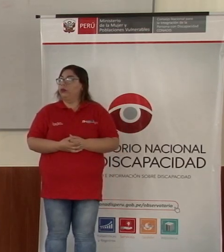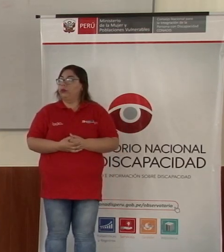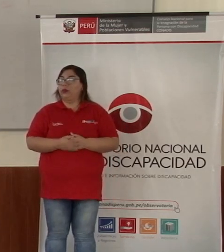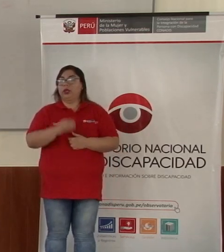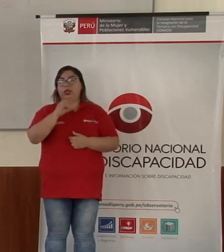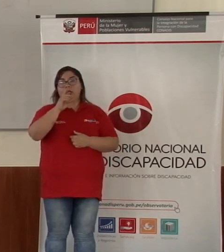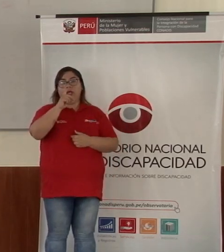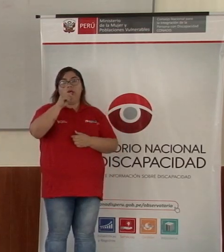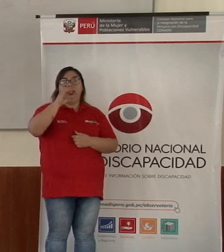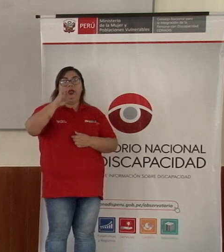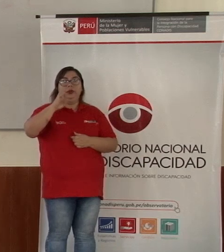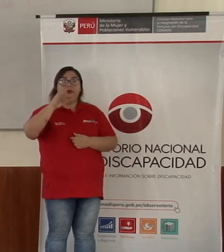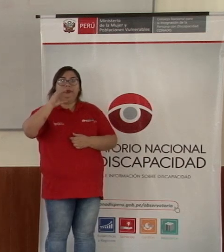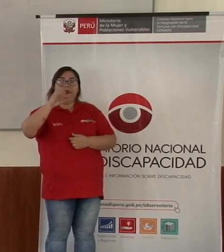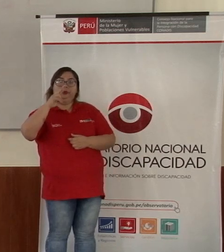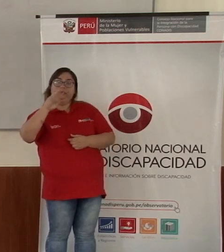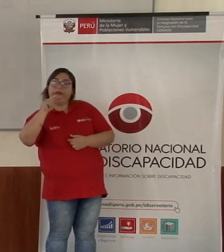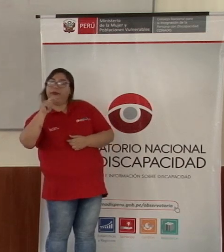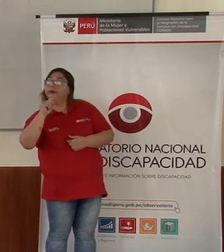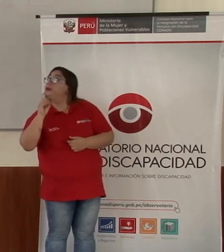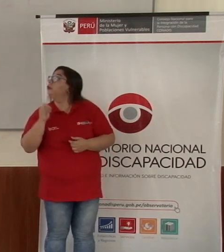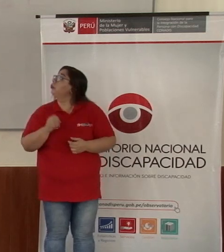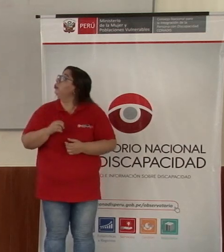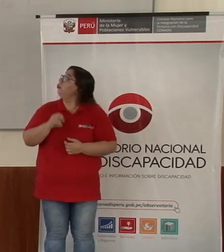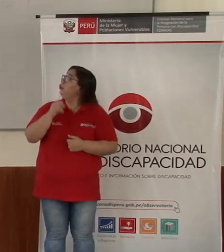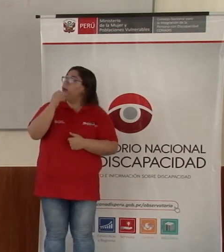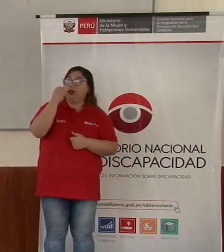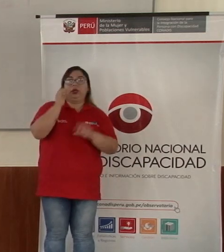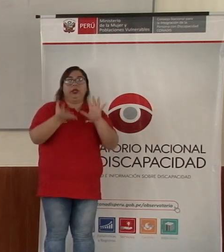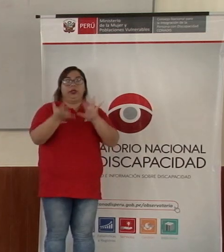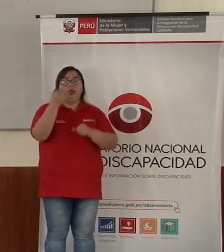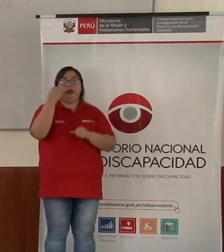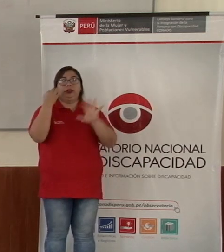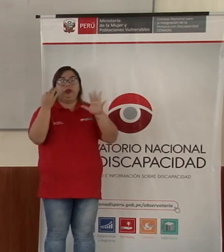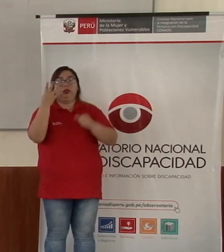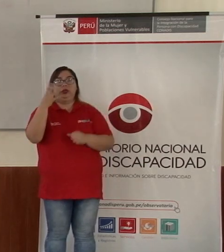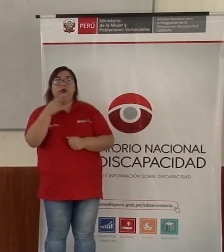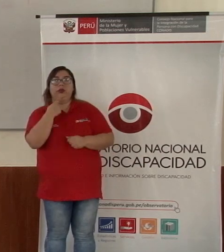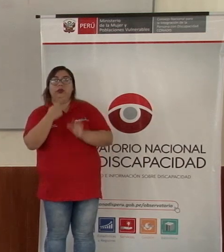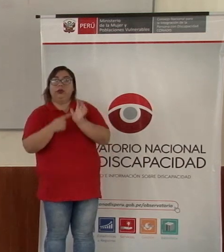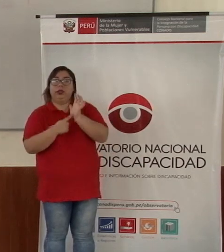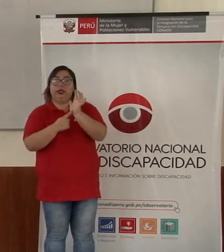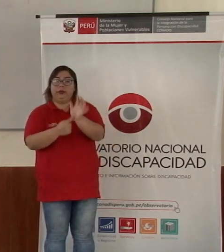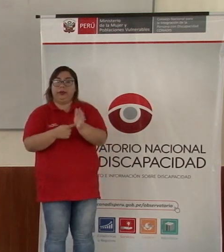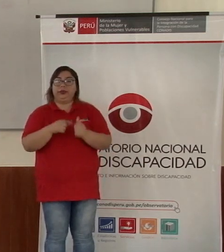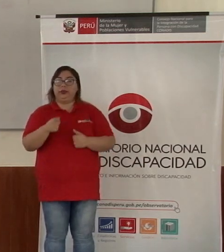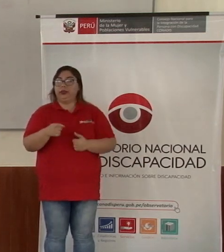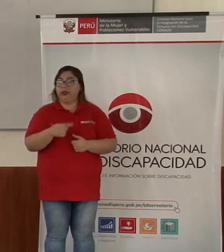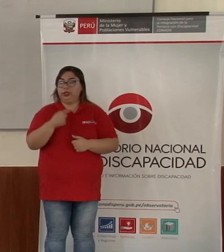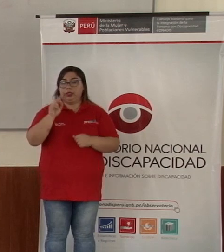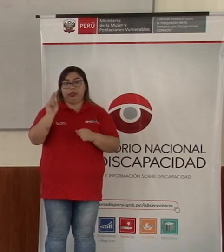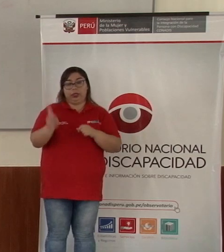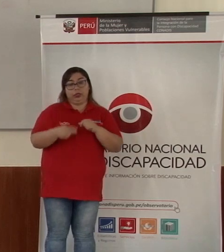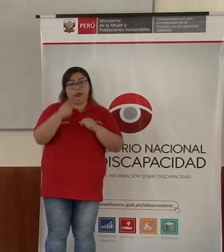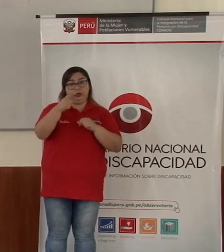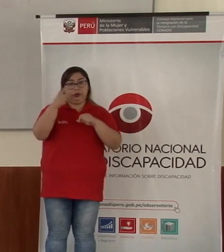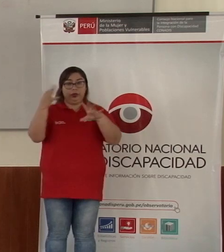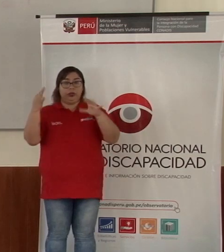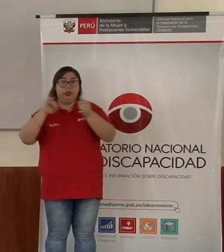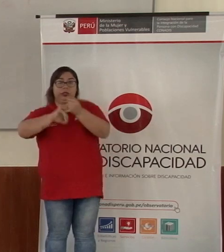El decreto legislativo 1384 va a representar, a partir del 2018, de